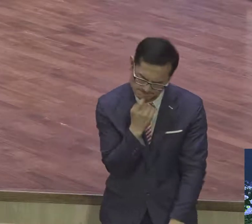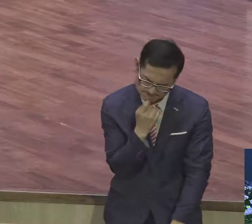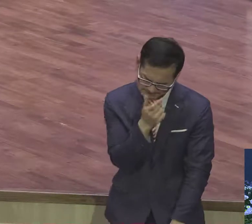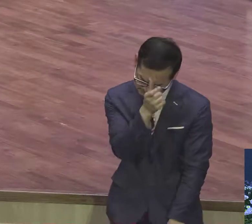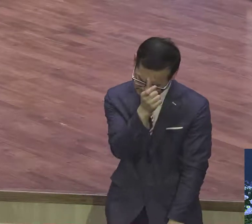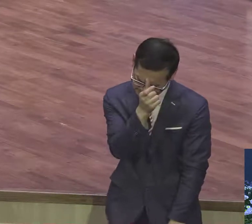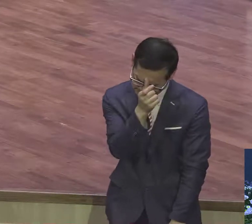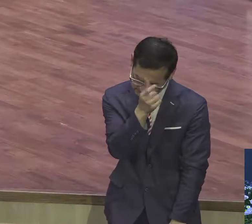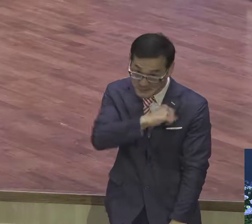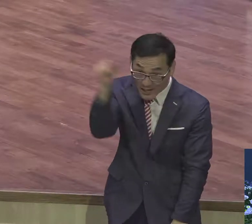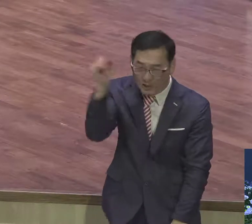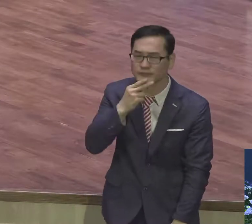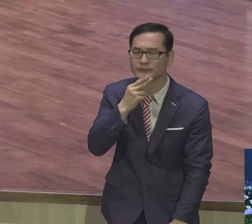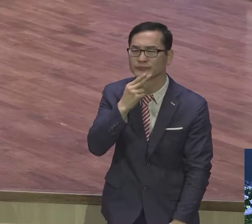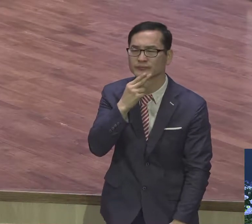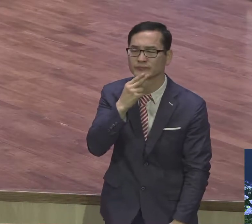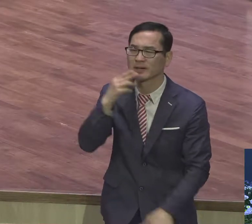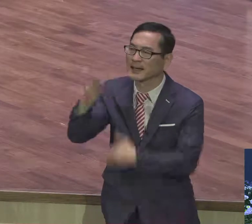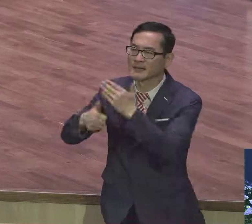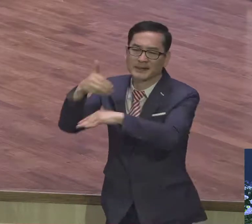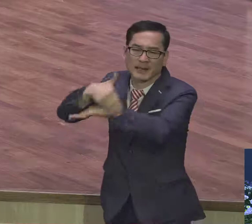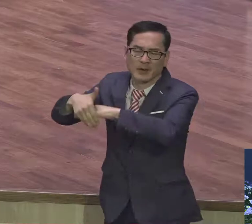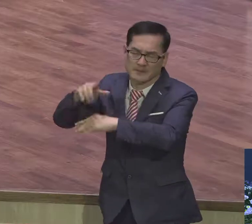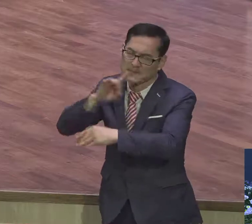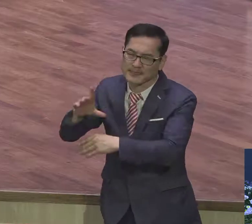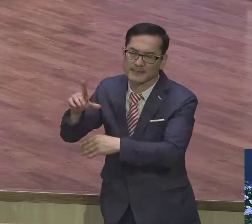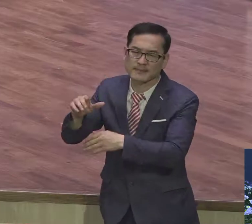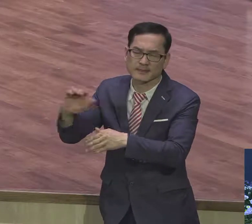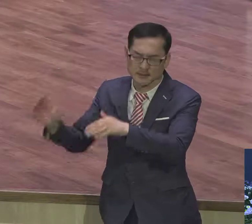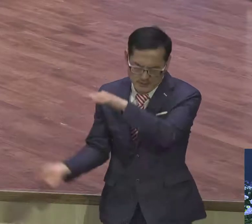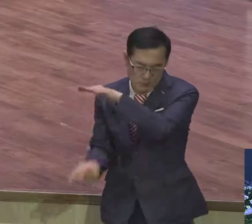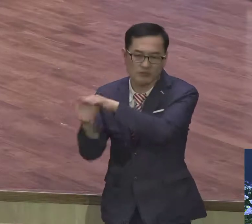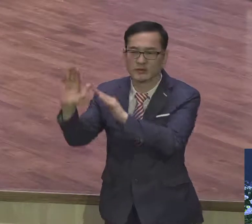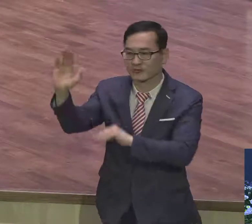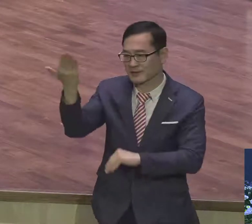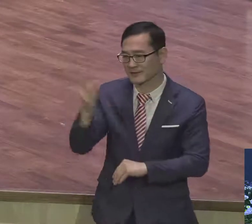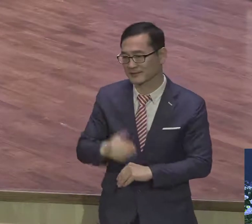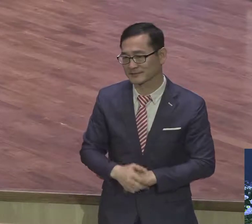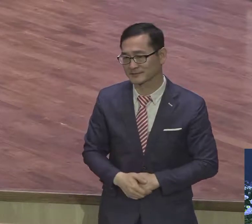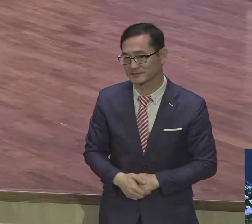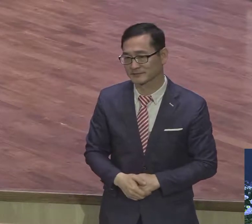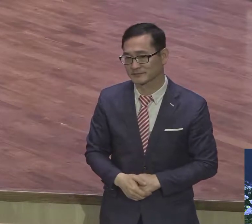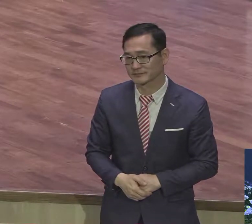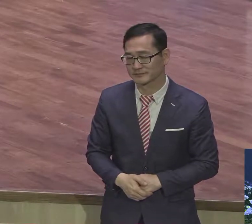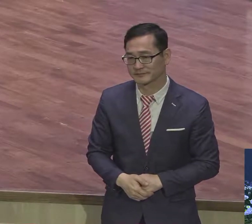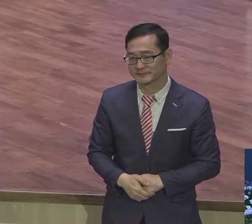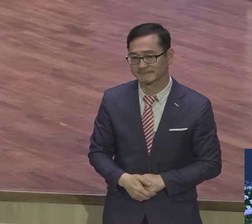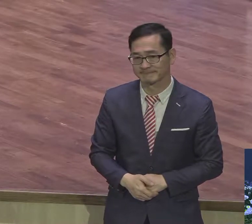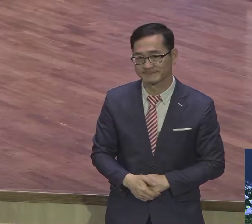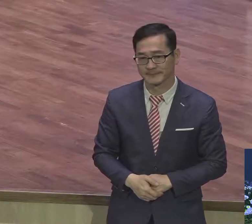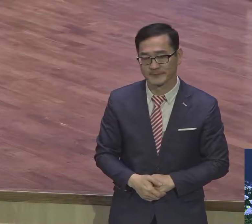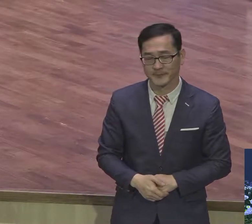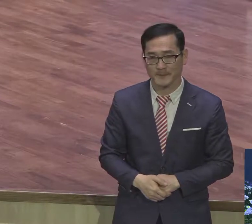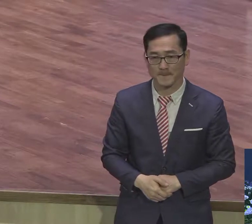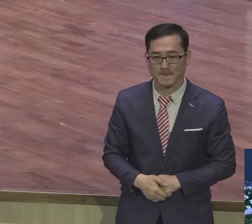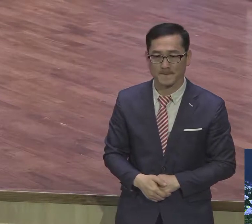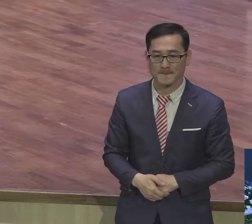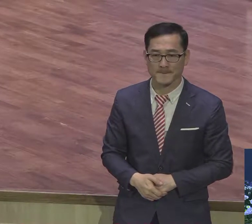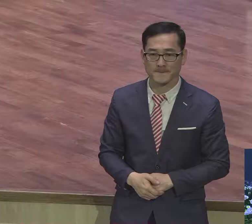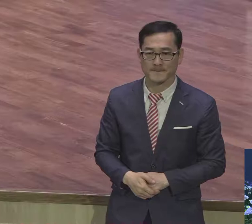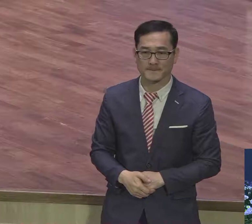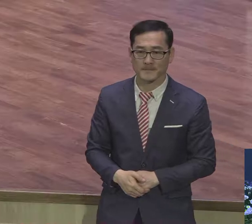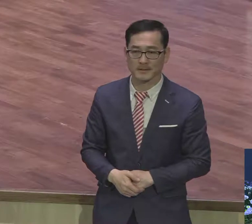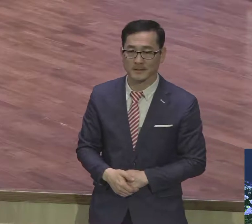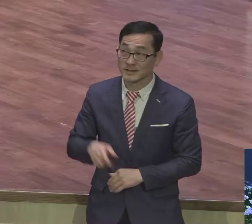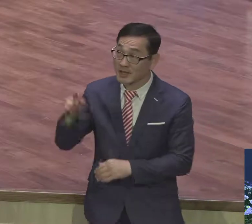게 아니에요 결론은 뭐냐 여호와의 뜻만이 이루어진다 그래서 시대적 대표적 기념비적으로 쓰임 받기를